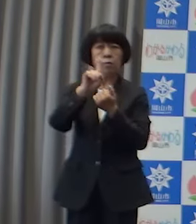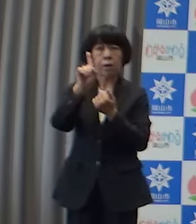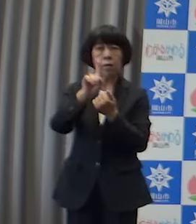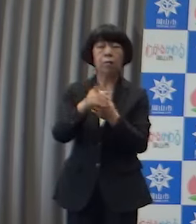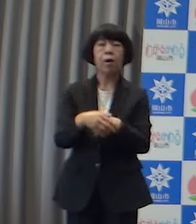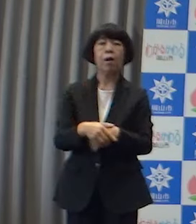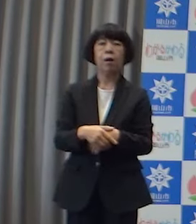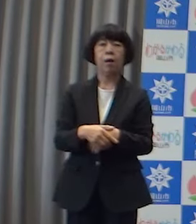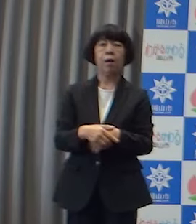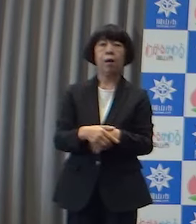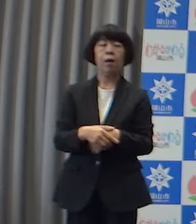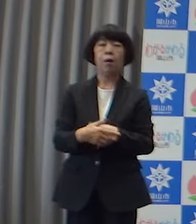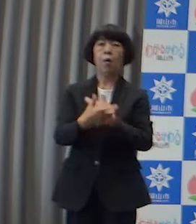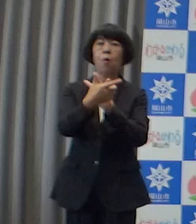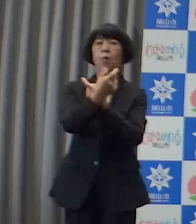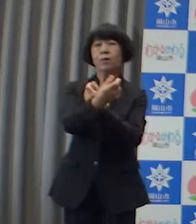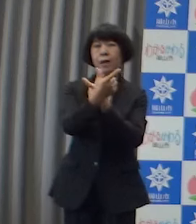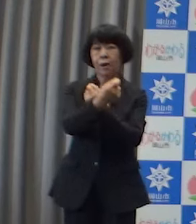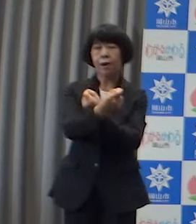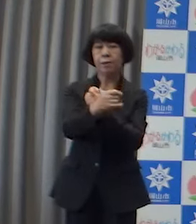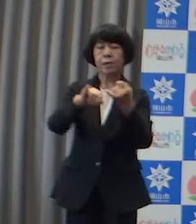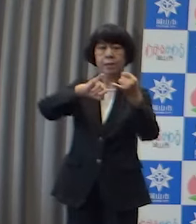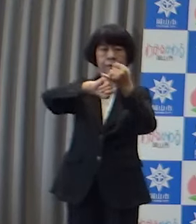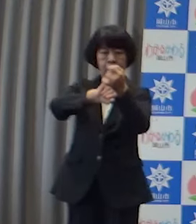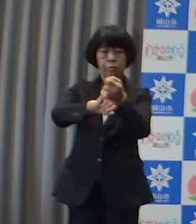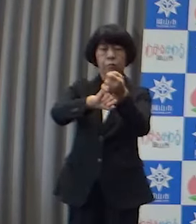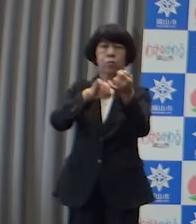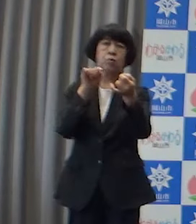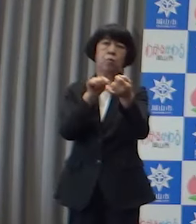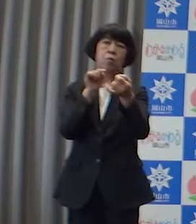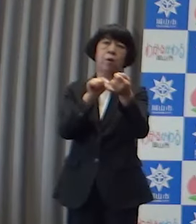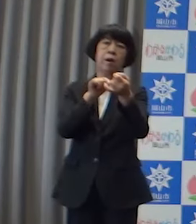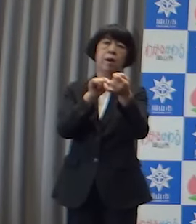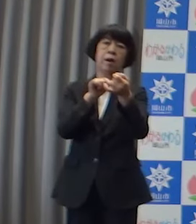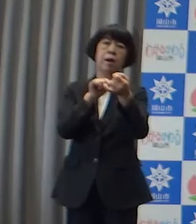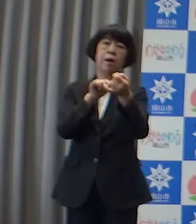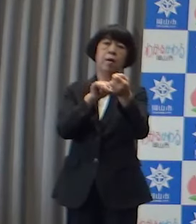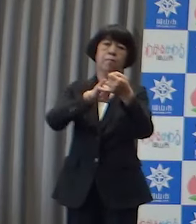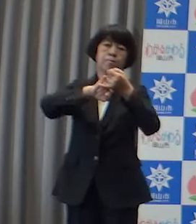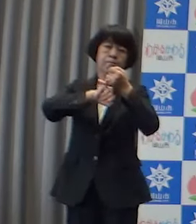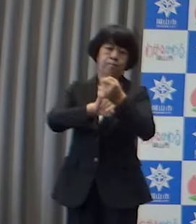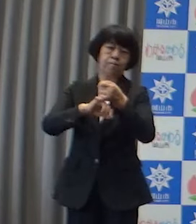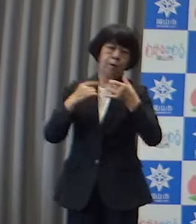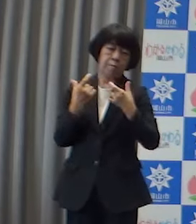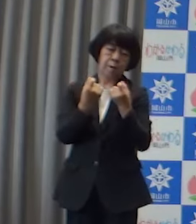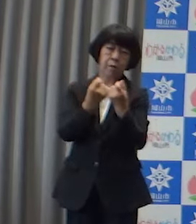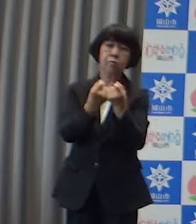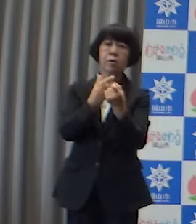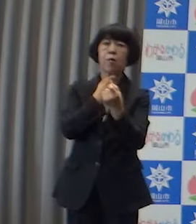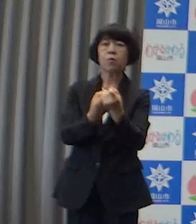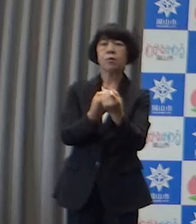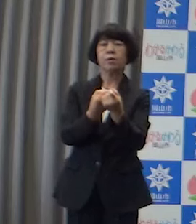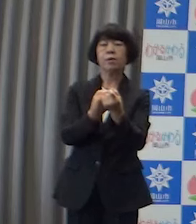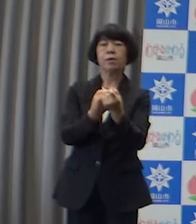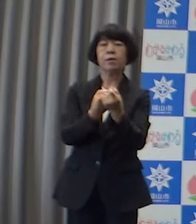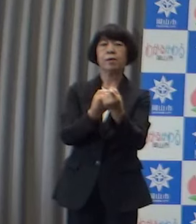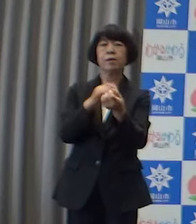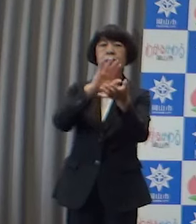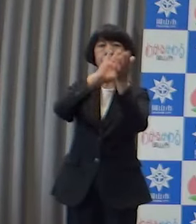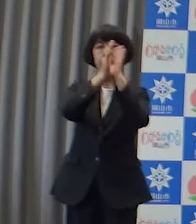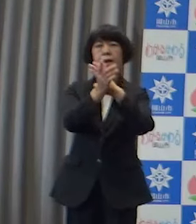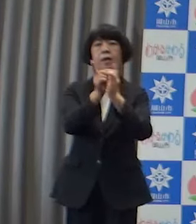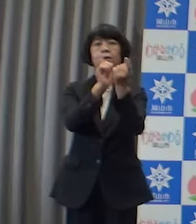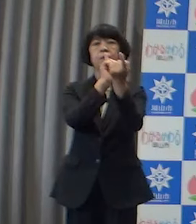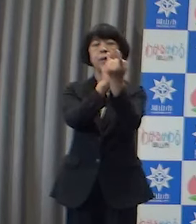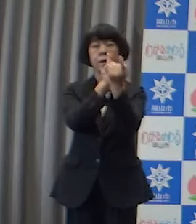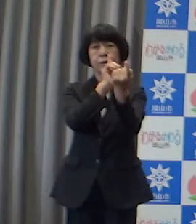お互いの約束を守ってるかどうか、法律なんかはね、県と、その時申し上げたのは、